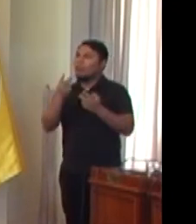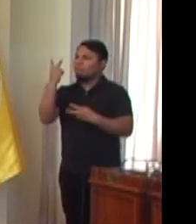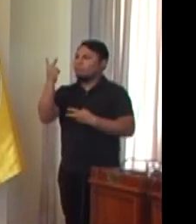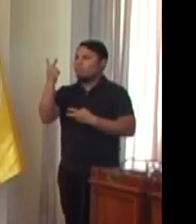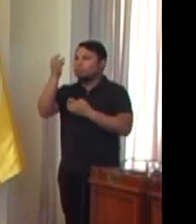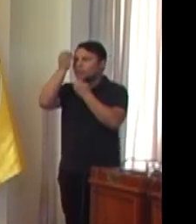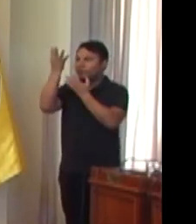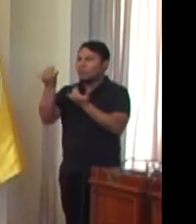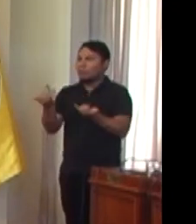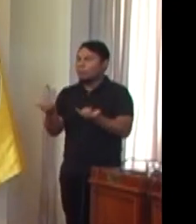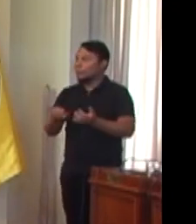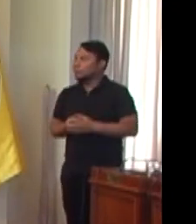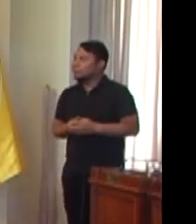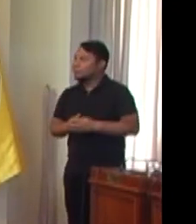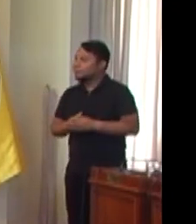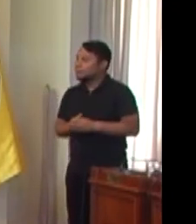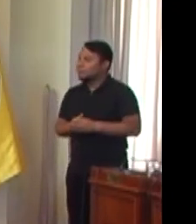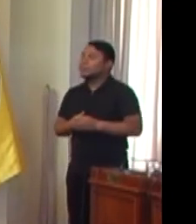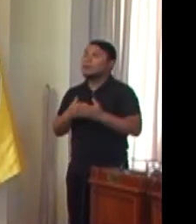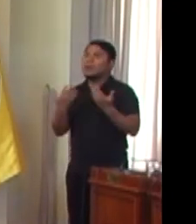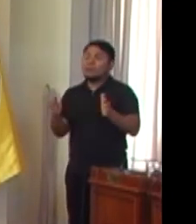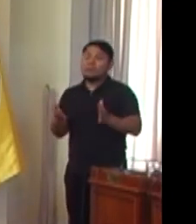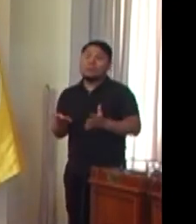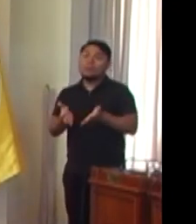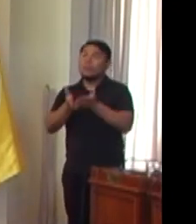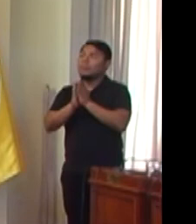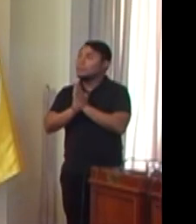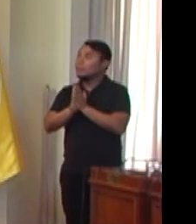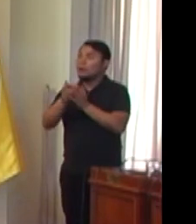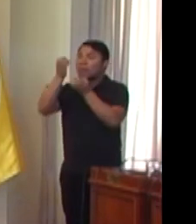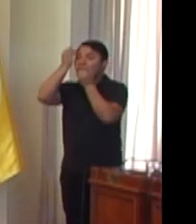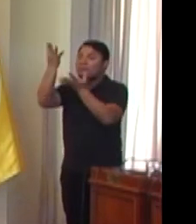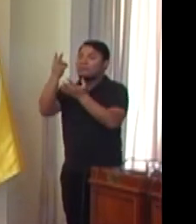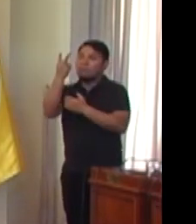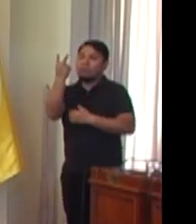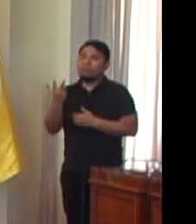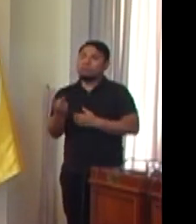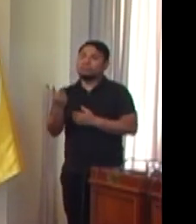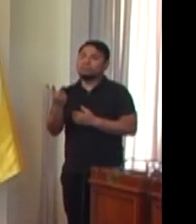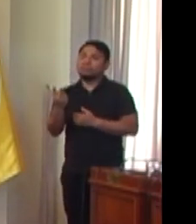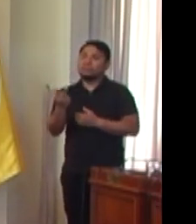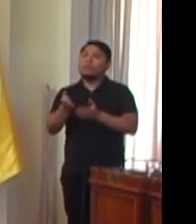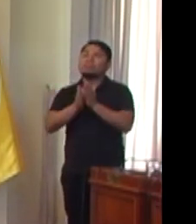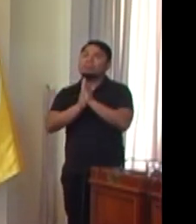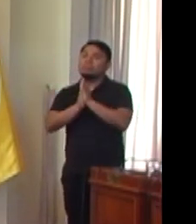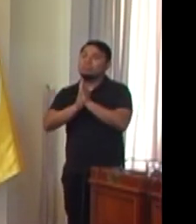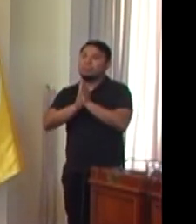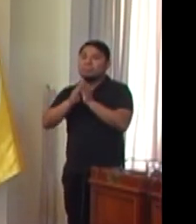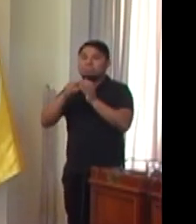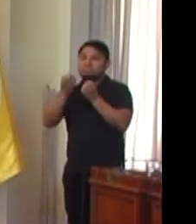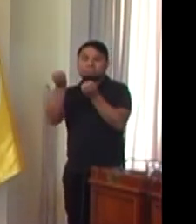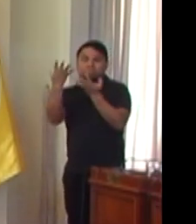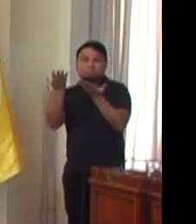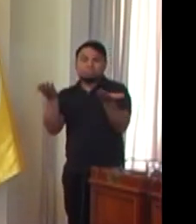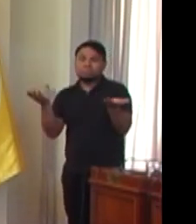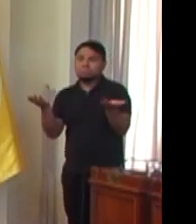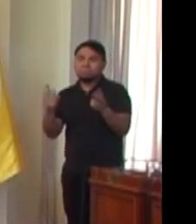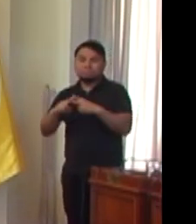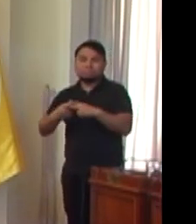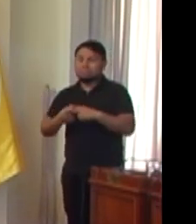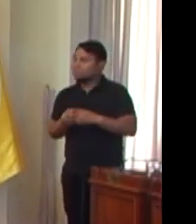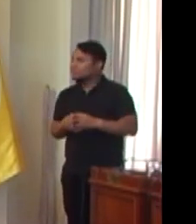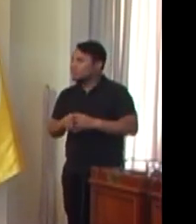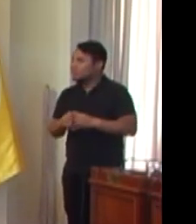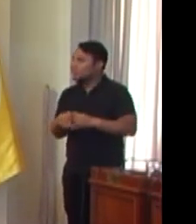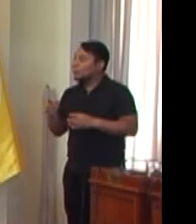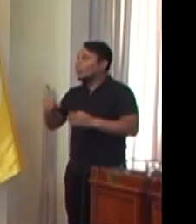informes planificados, ¿no? A ver, vamos a pedir que estos informes sean realizados. Adelante con la